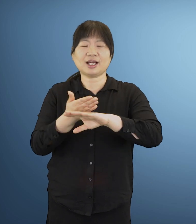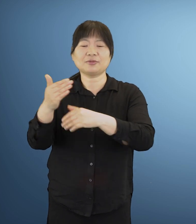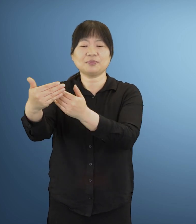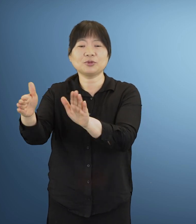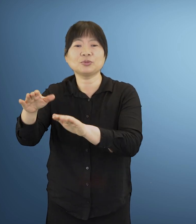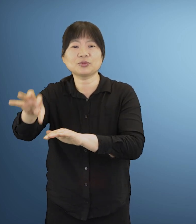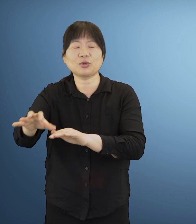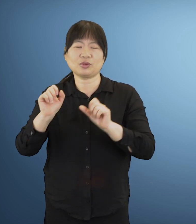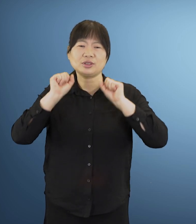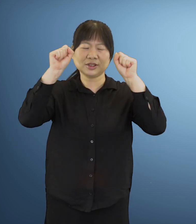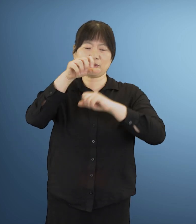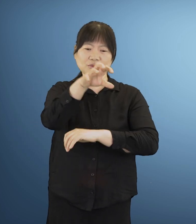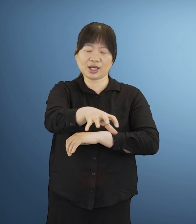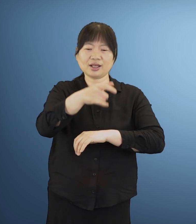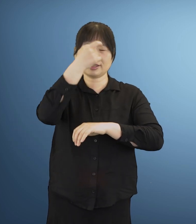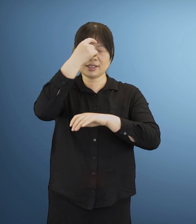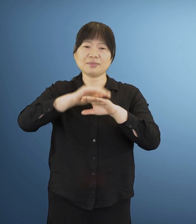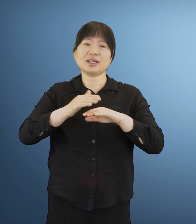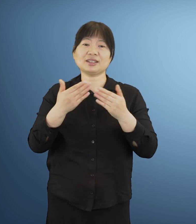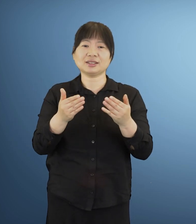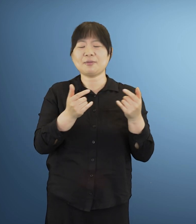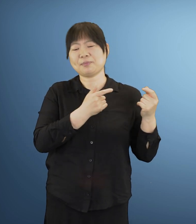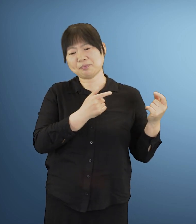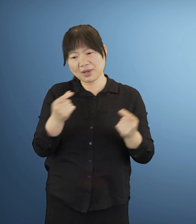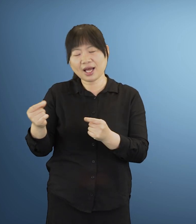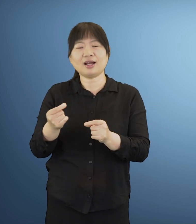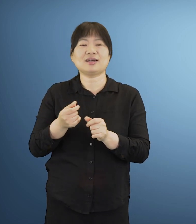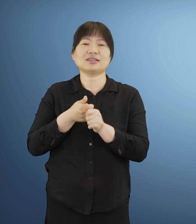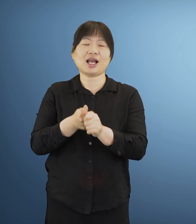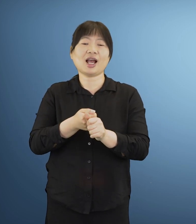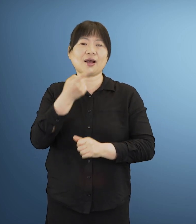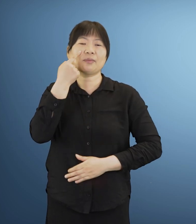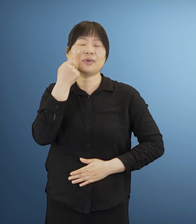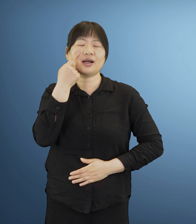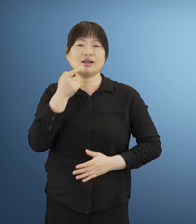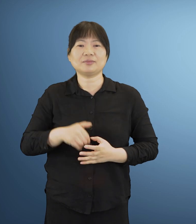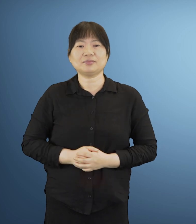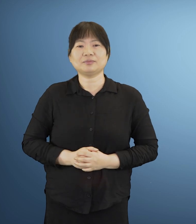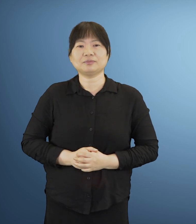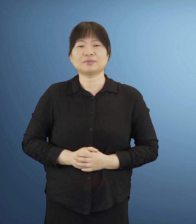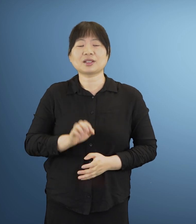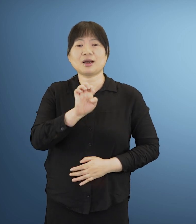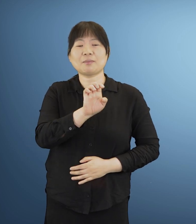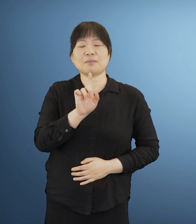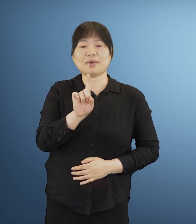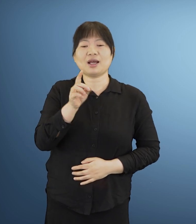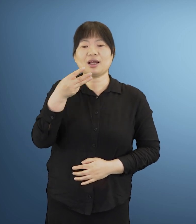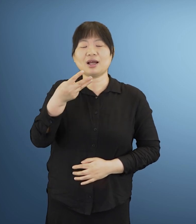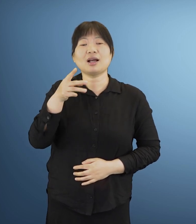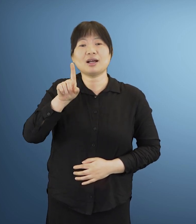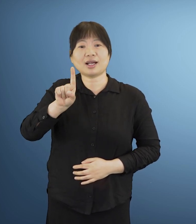또 체육관에서 예배 드리는 분들도 같이 한번 따라서 하십시다. 파라,